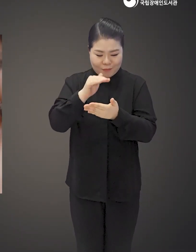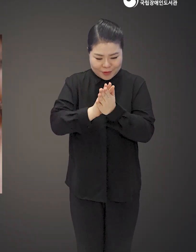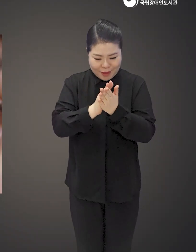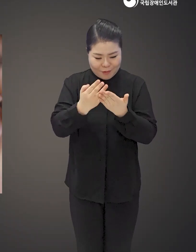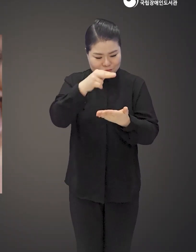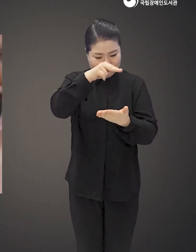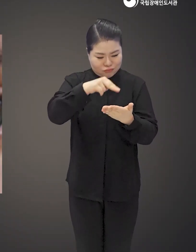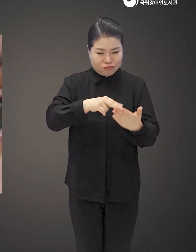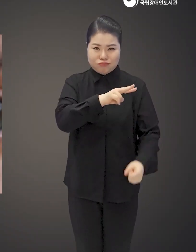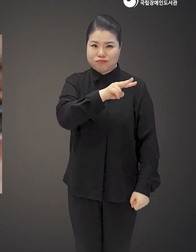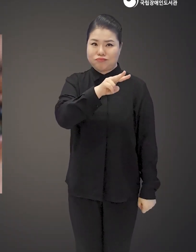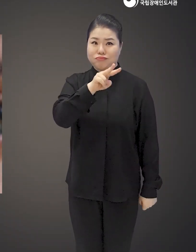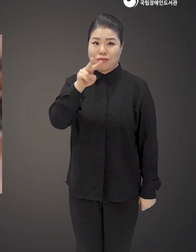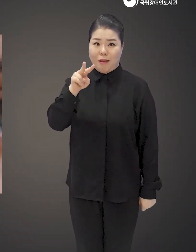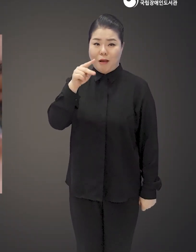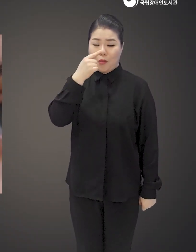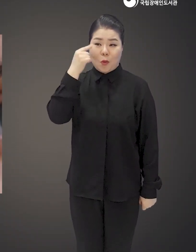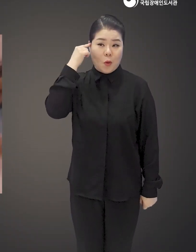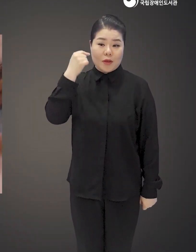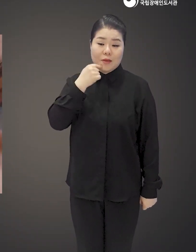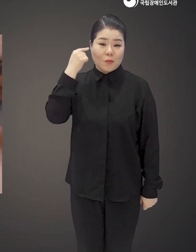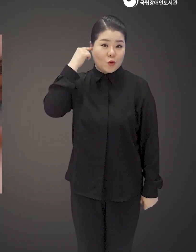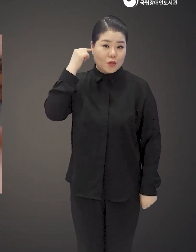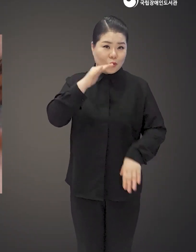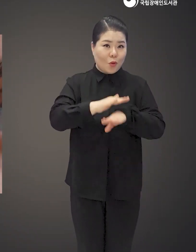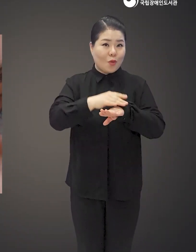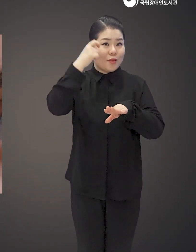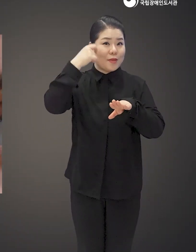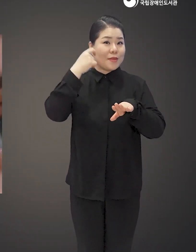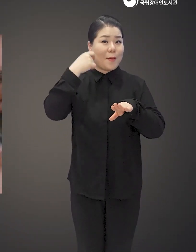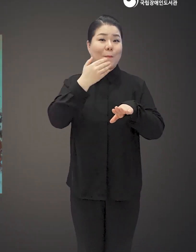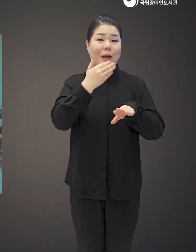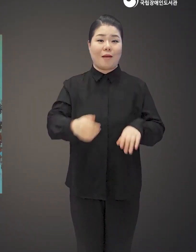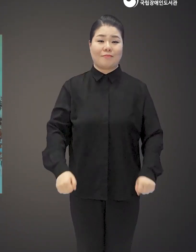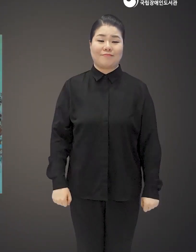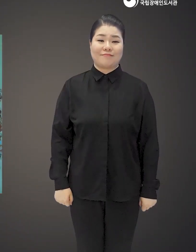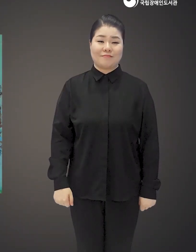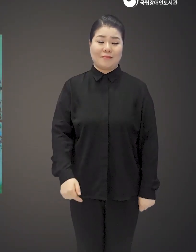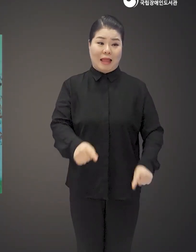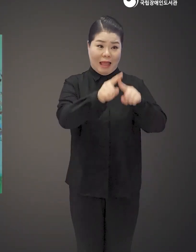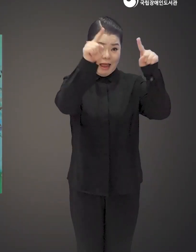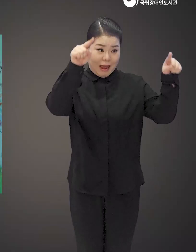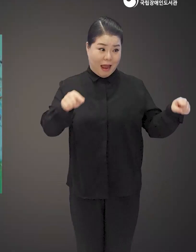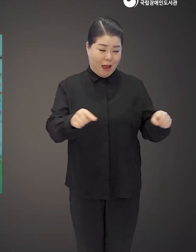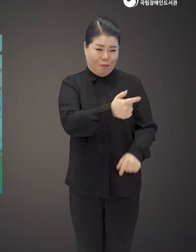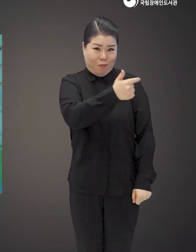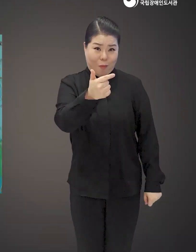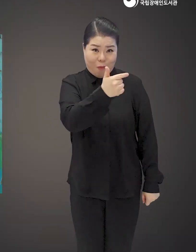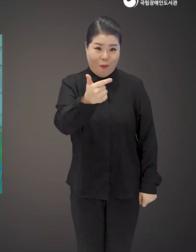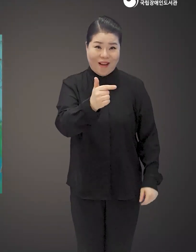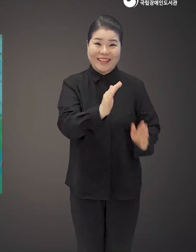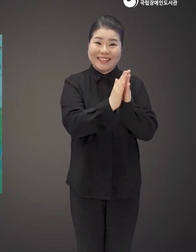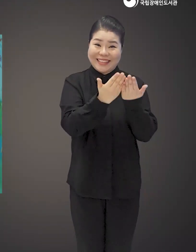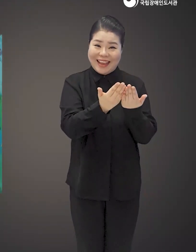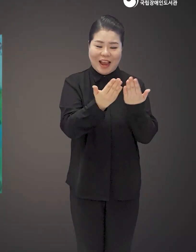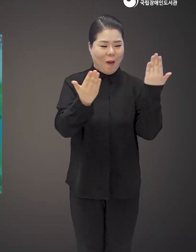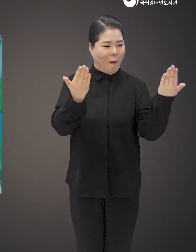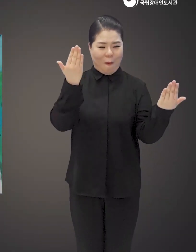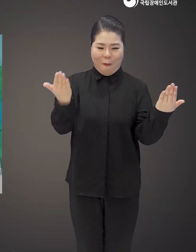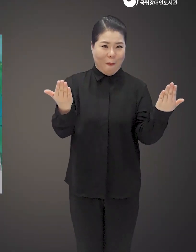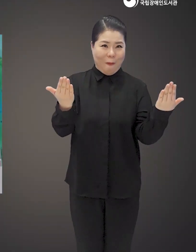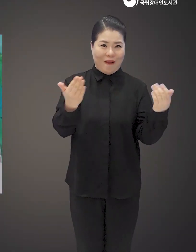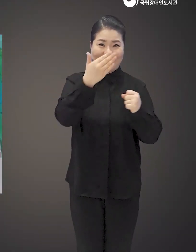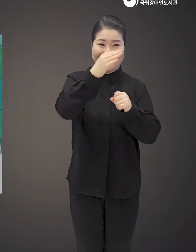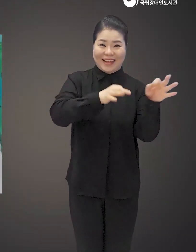책을 읽는 눈을 통해 곧 오감으로 느껴지는 것 같습니다. 커다란 책의 사이즈만큼이나 안쪽에는 양면